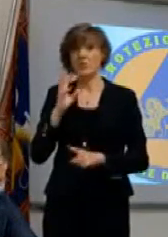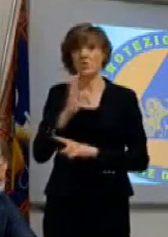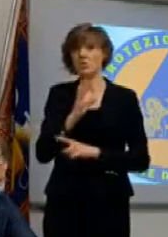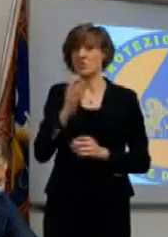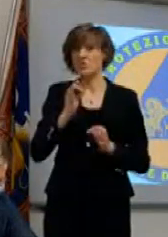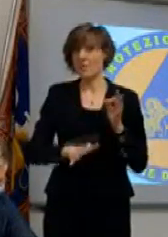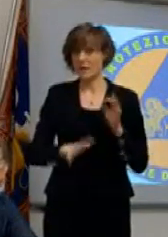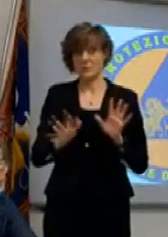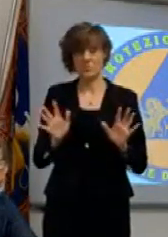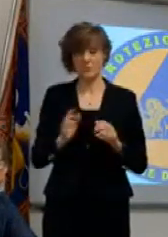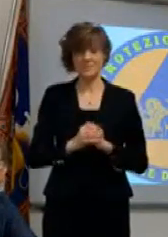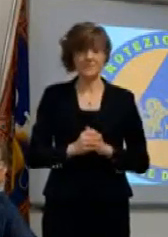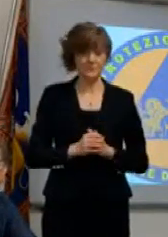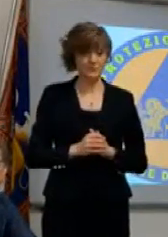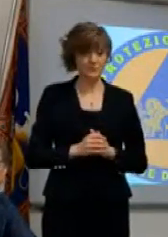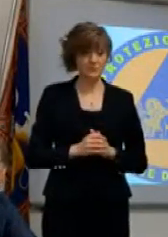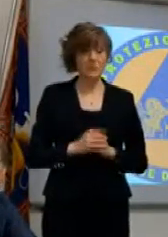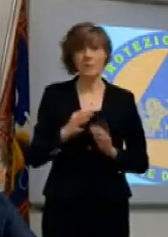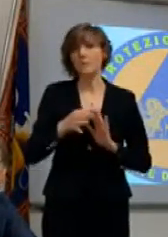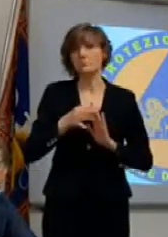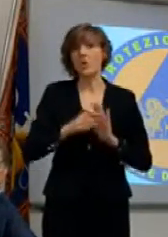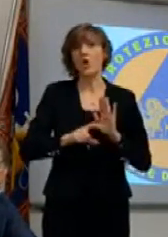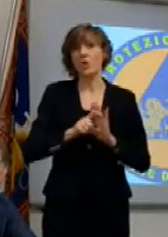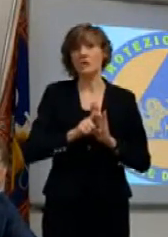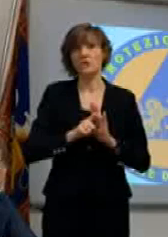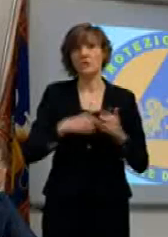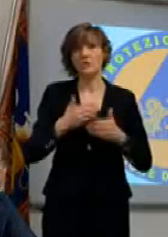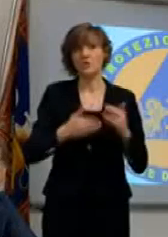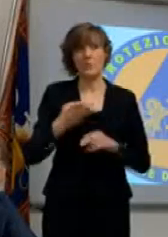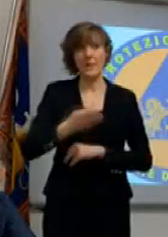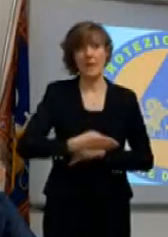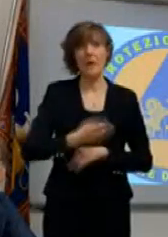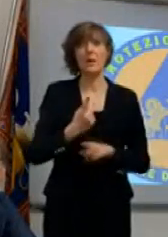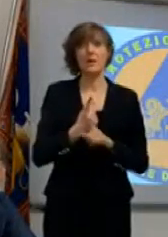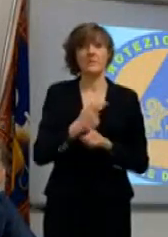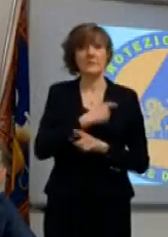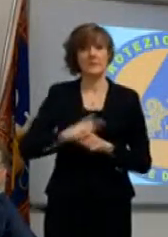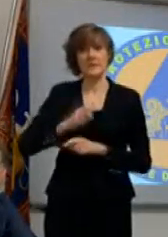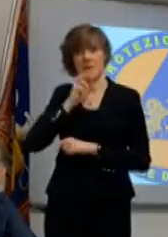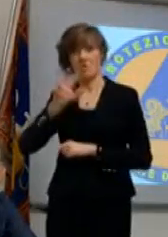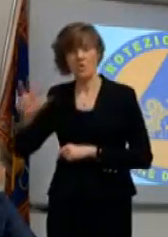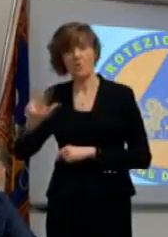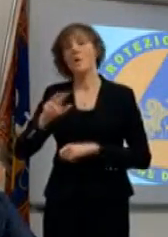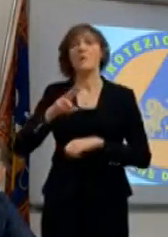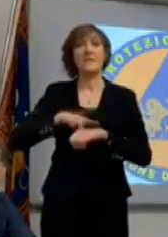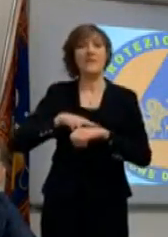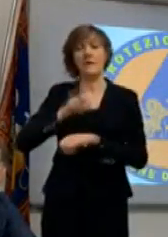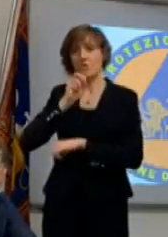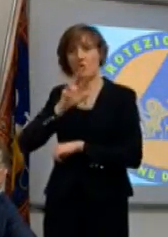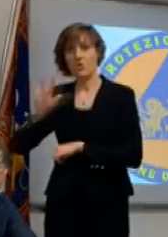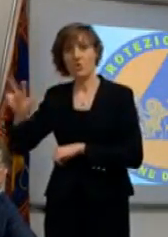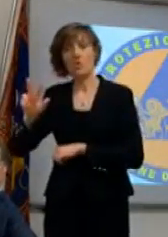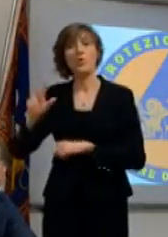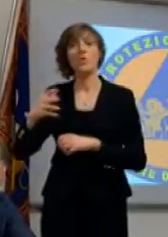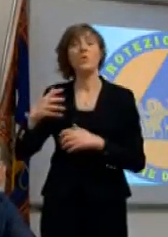del 331 del codice procedura penale. È obbligatoria la comunicazione al sindaco, al prefetto e agli organi di